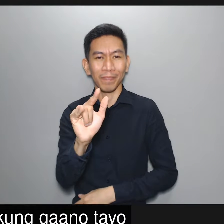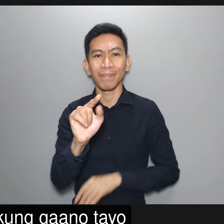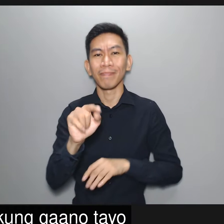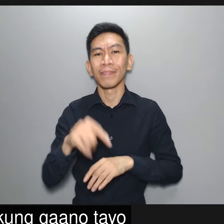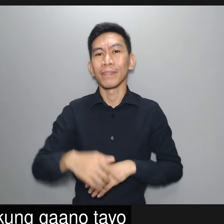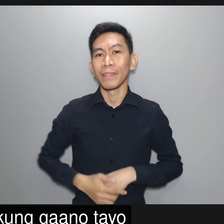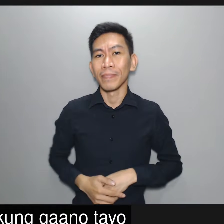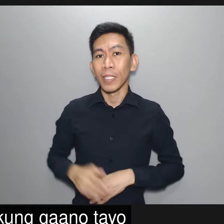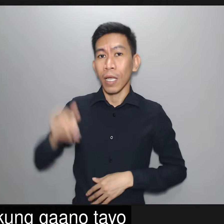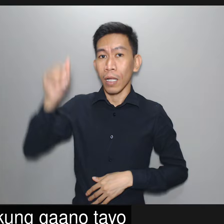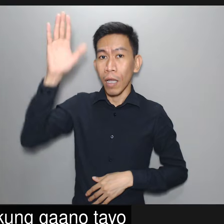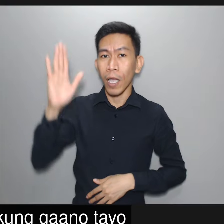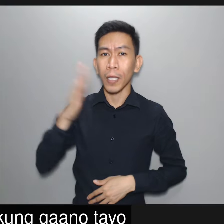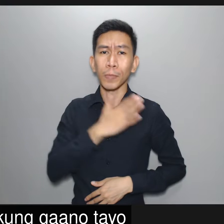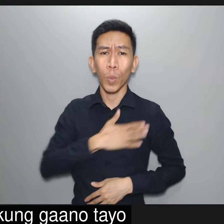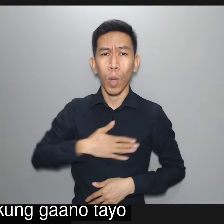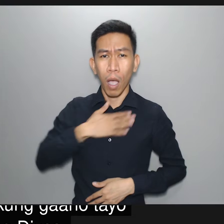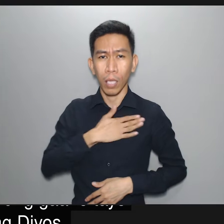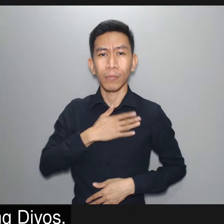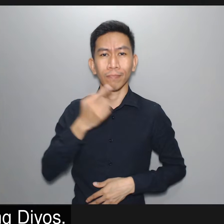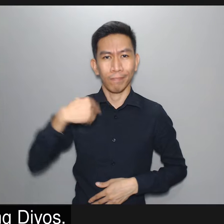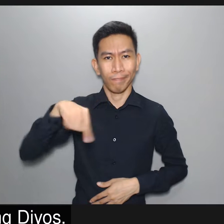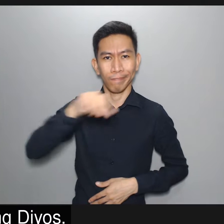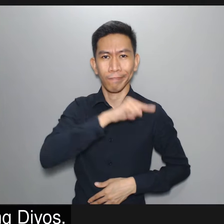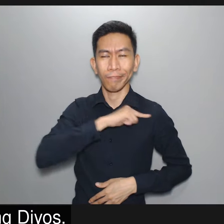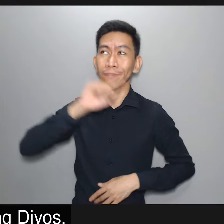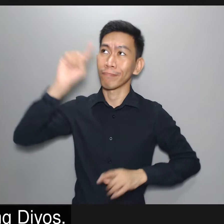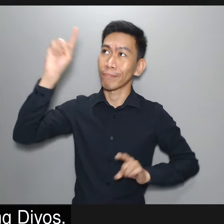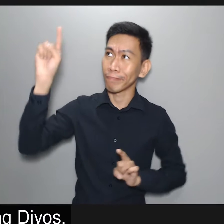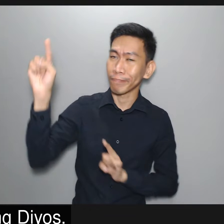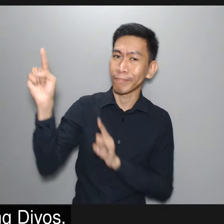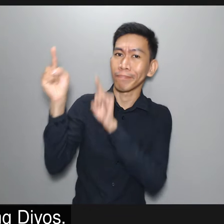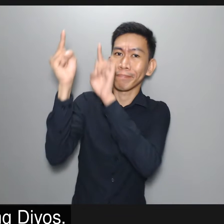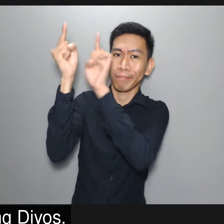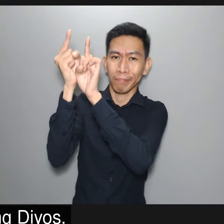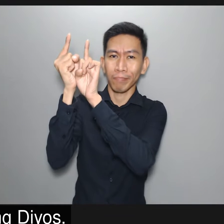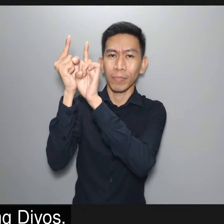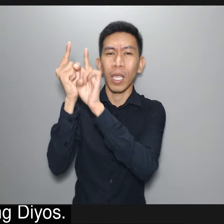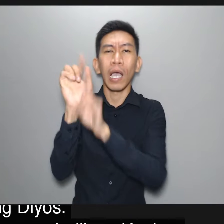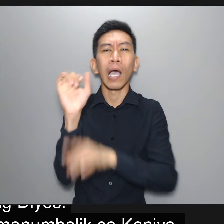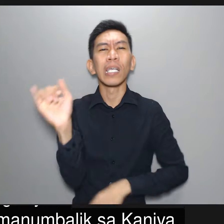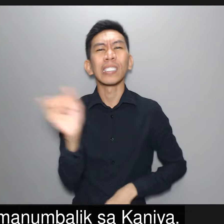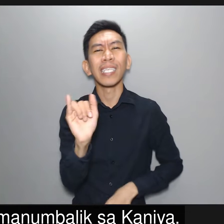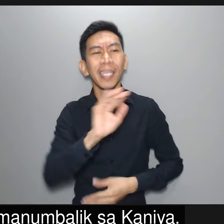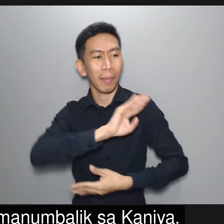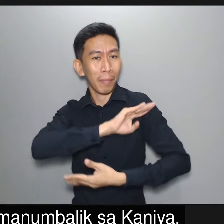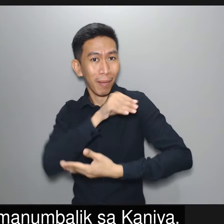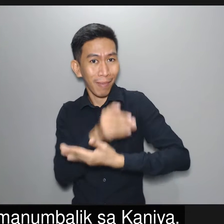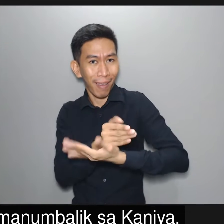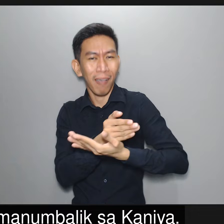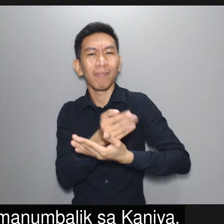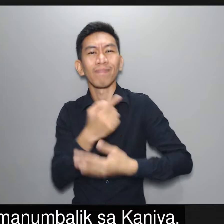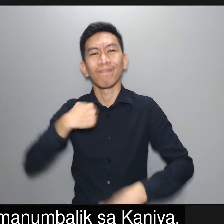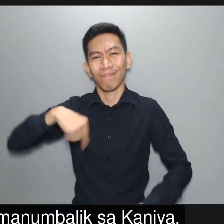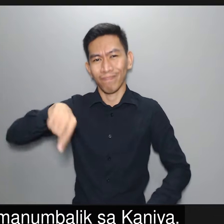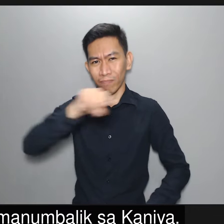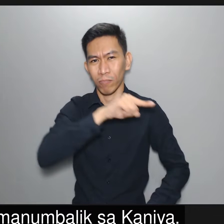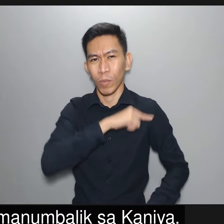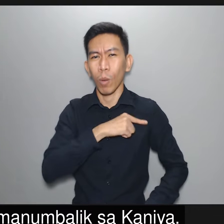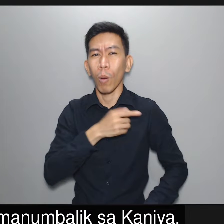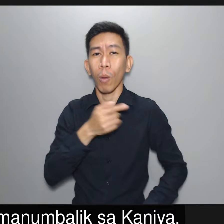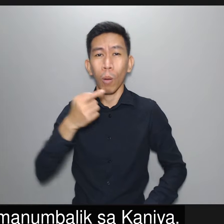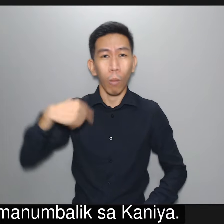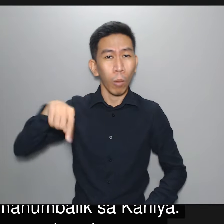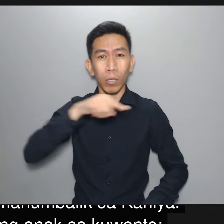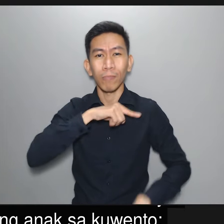Diyos na tayo'y manumbalik sa Kanya. Tayo'y naging katulad ng anak sa kwento. Tayong lahat ay nawala sa